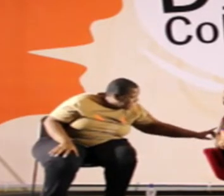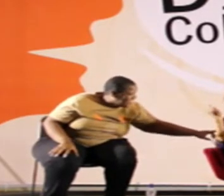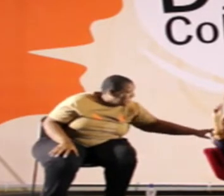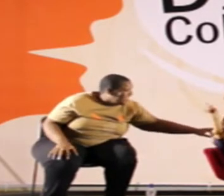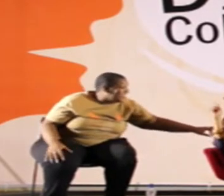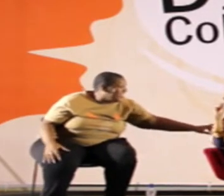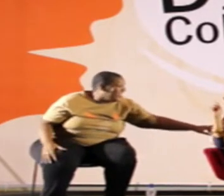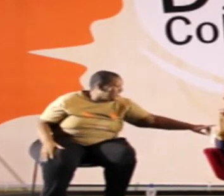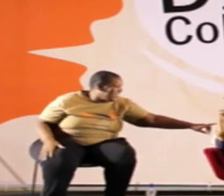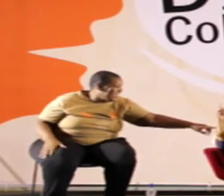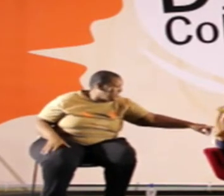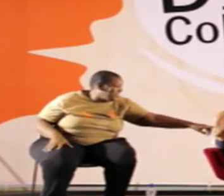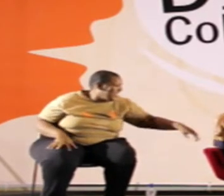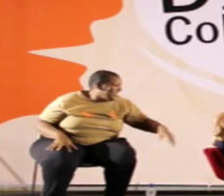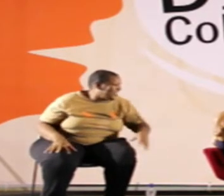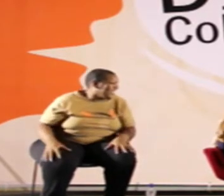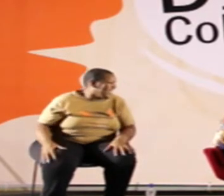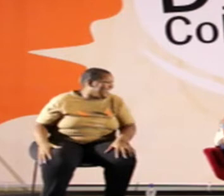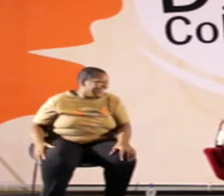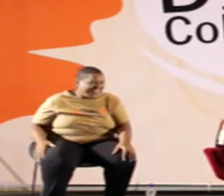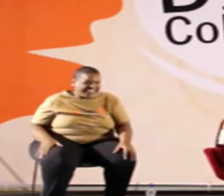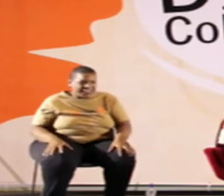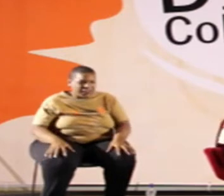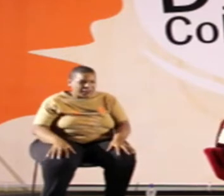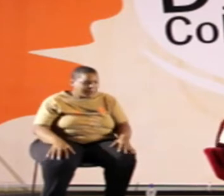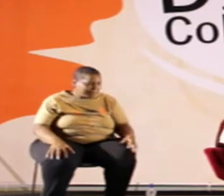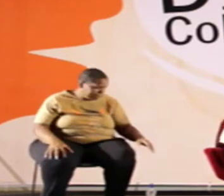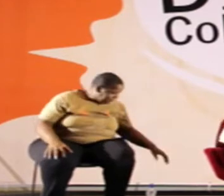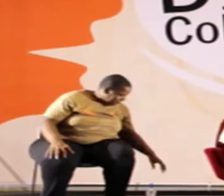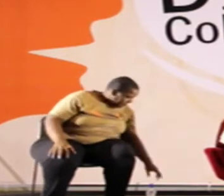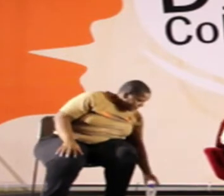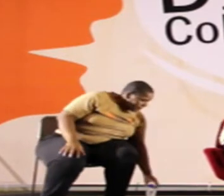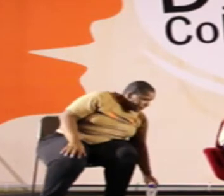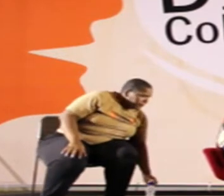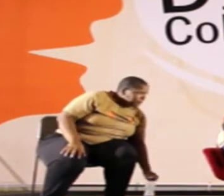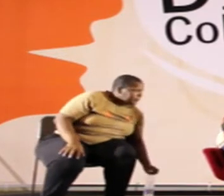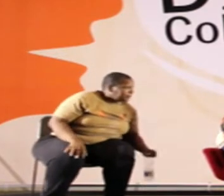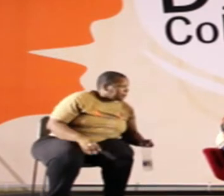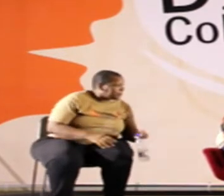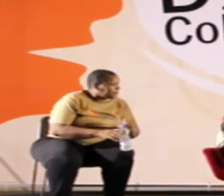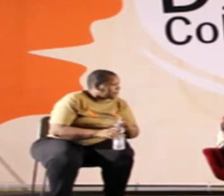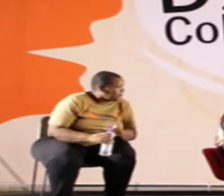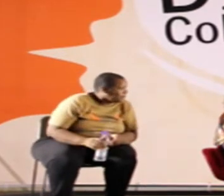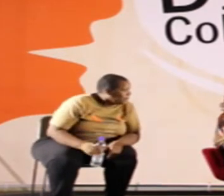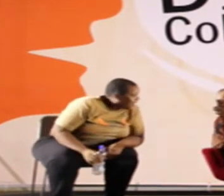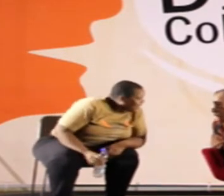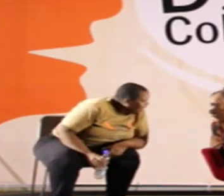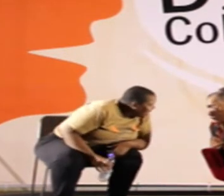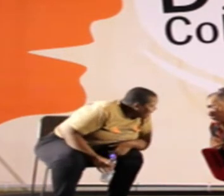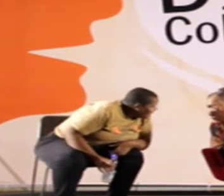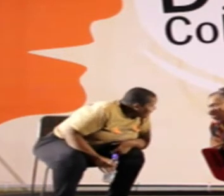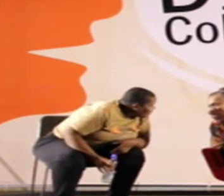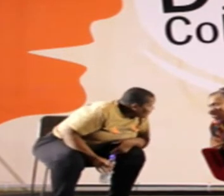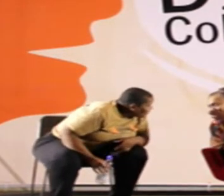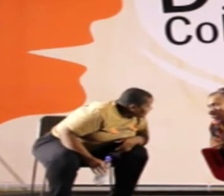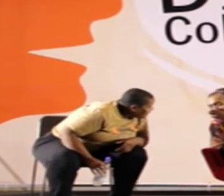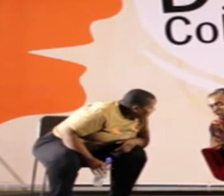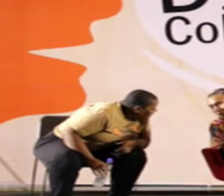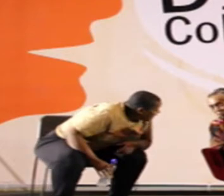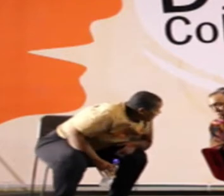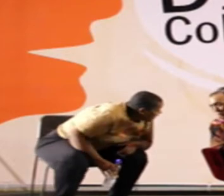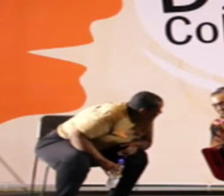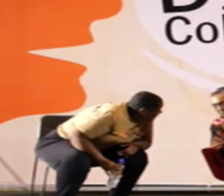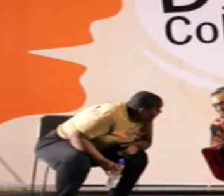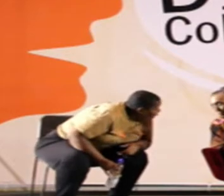destacam Mauá, Empresário do Império e História da Riqueza no Brasil. Seus temas cobrem desde a colônia, O Banqueiro do